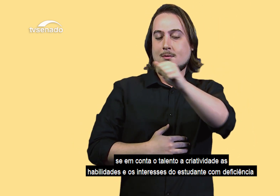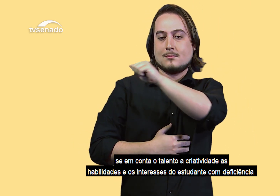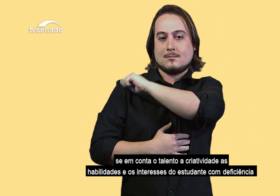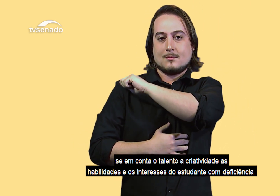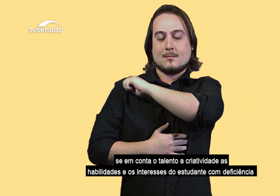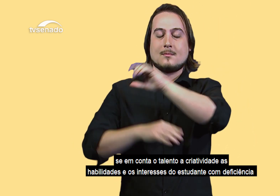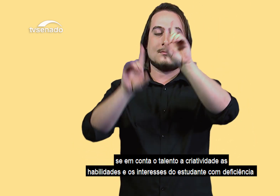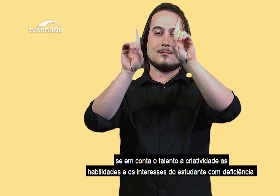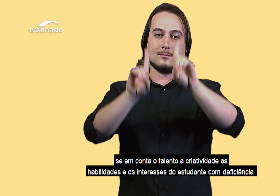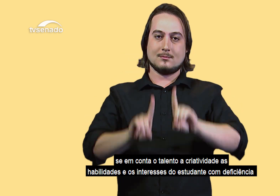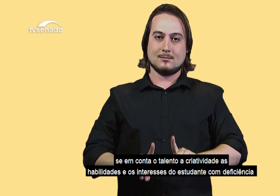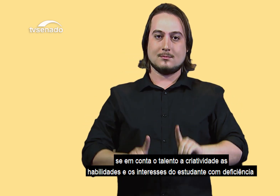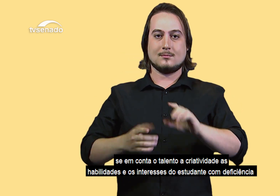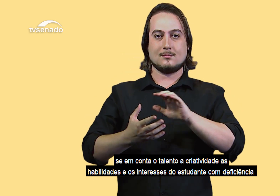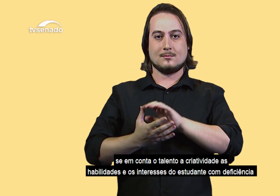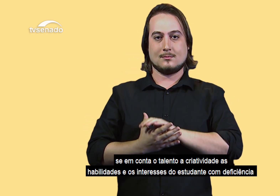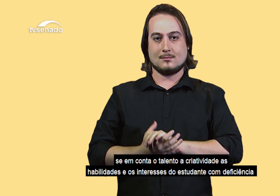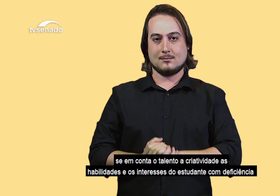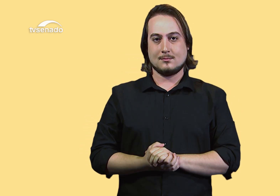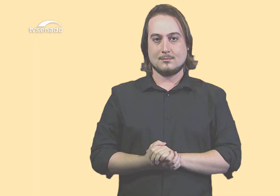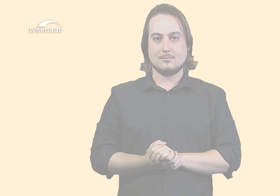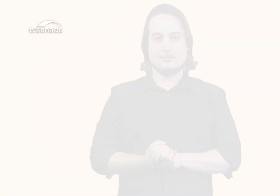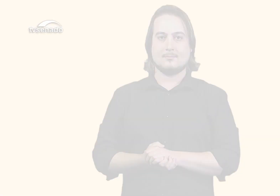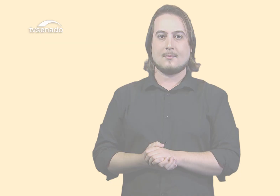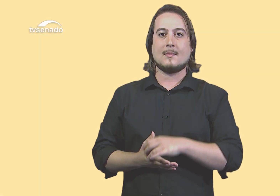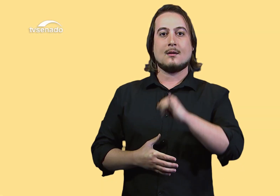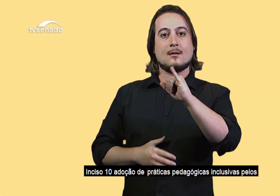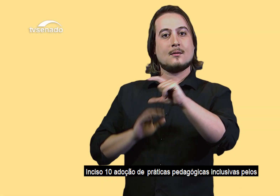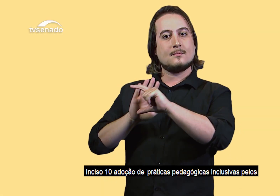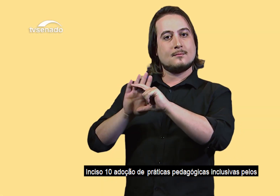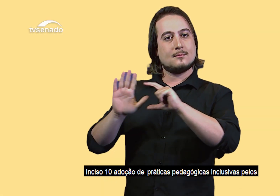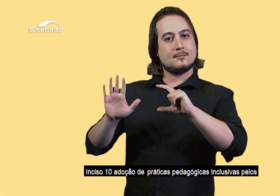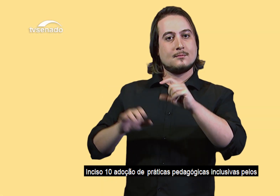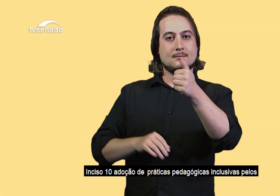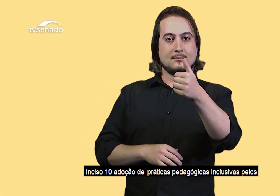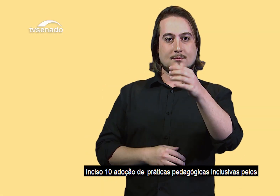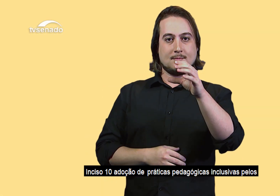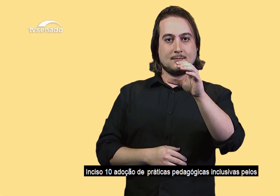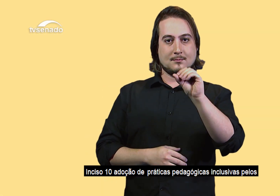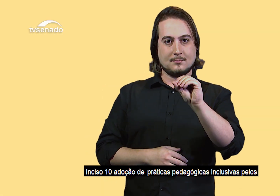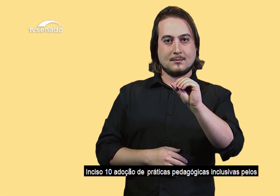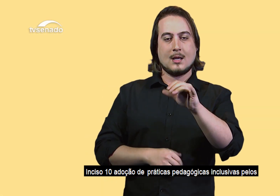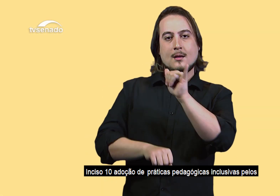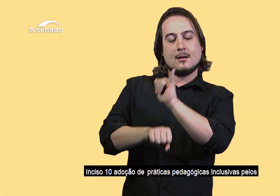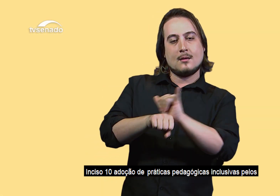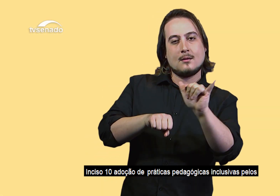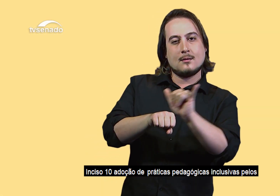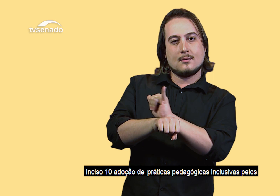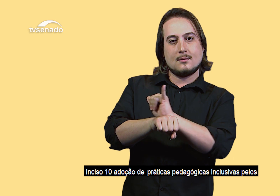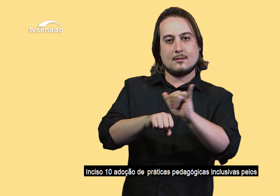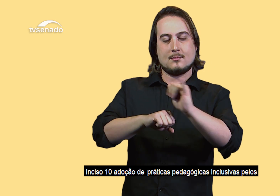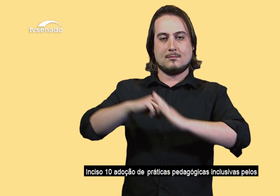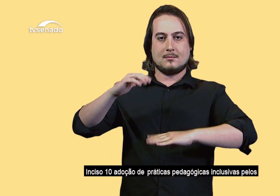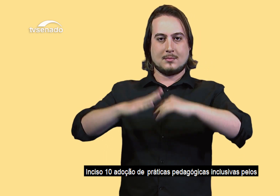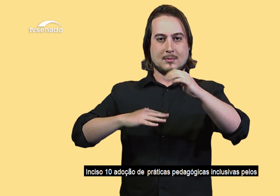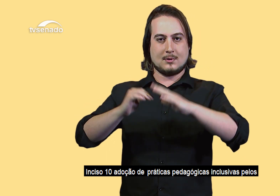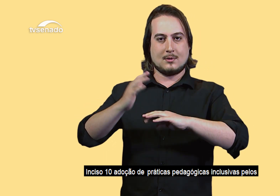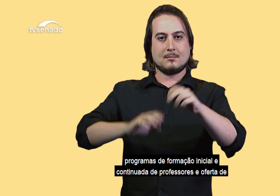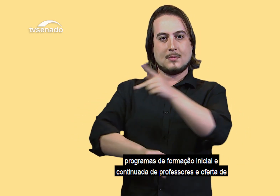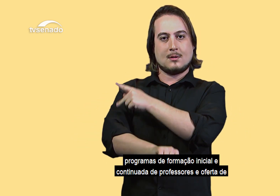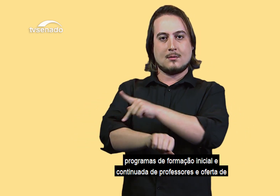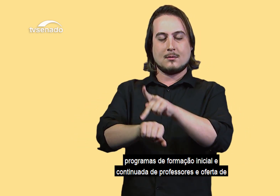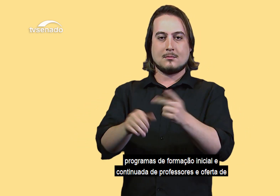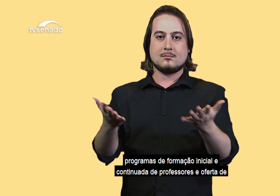estudante com deficiência. Inciso 10. Adoção de práticas pedagógicas inclusivas